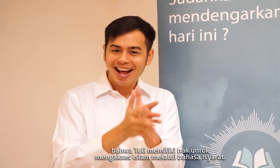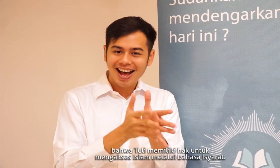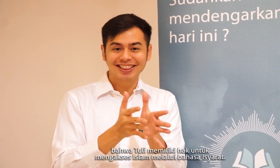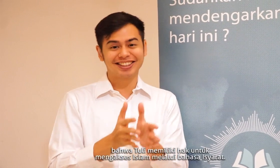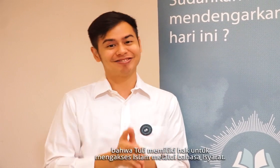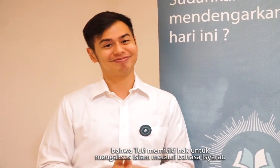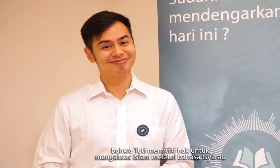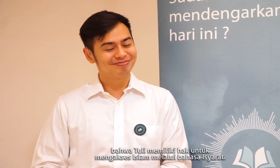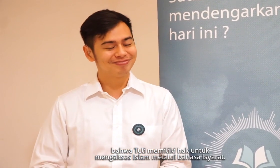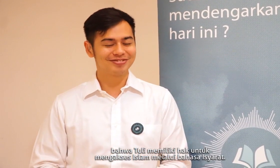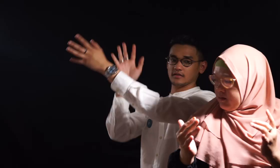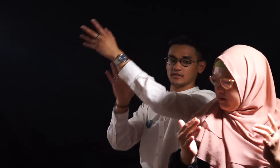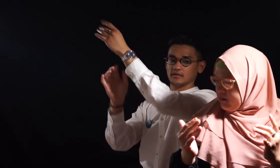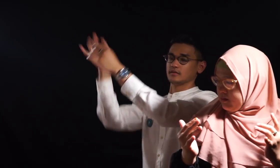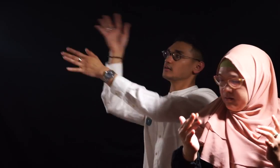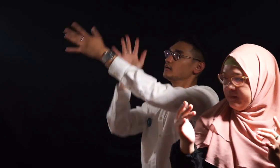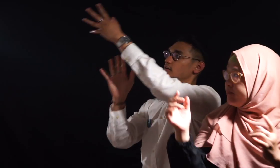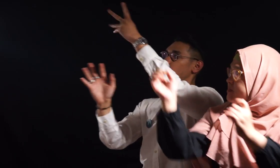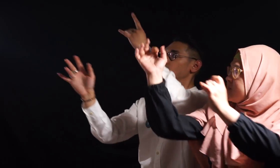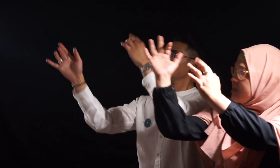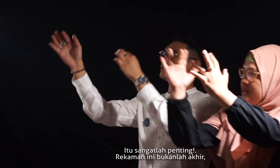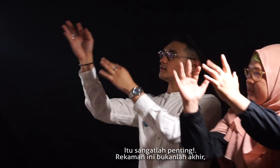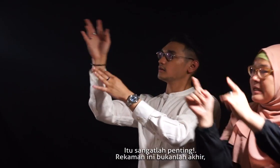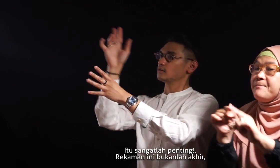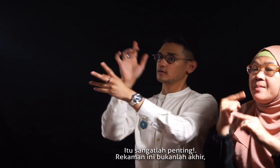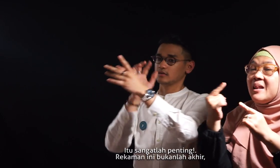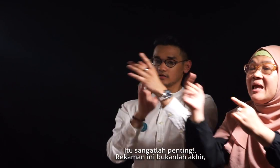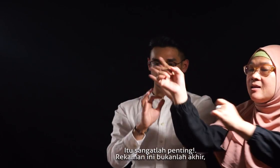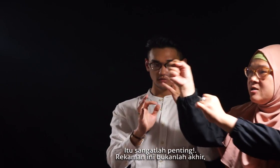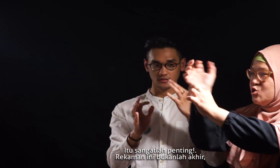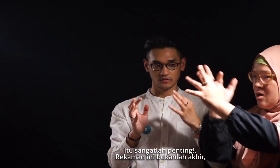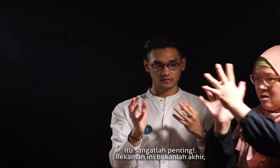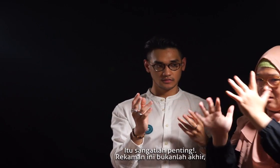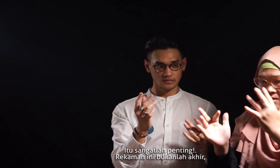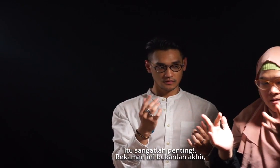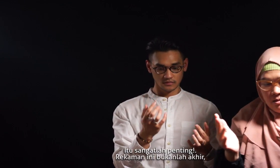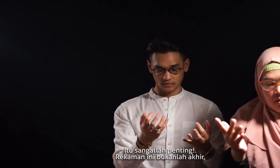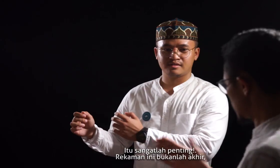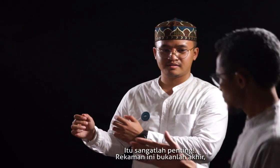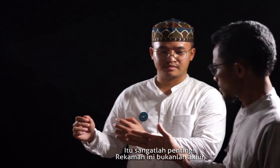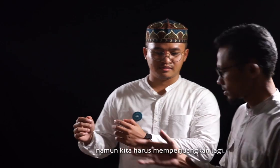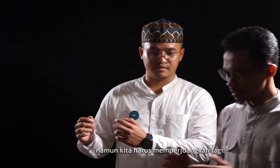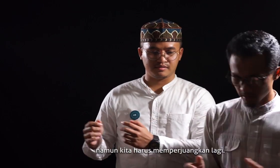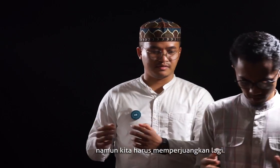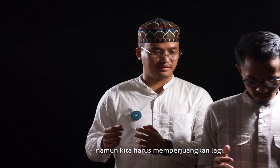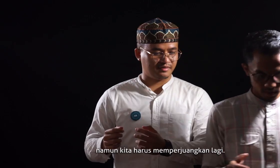melalui bahasa isyarat. Itu sangatlah penting. Rekaman ini bukanlah akhir, namun kita